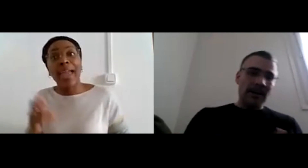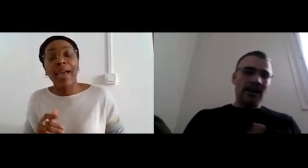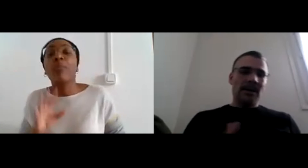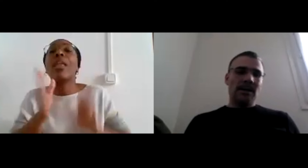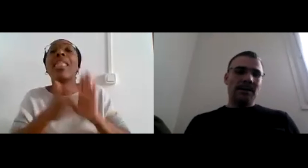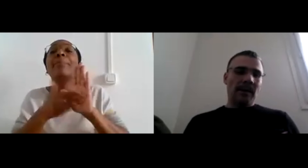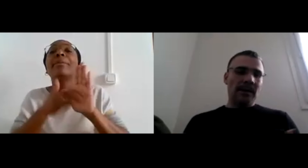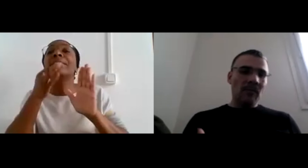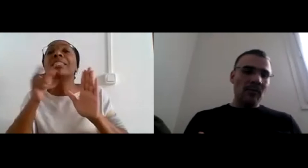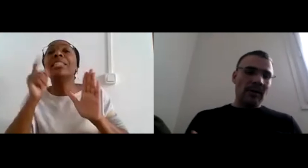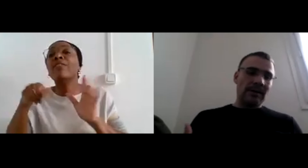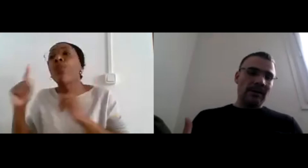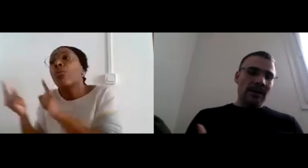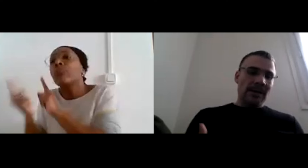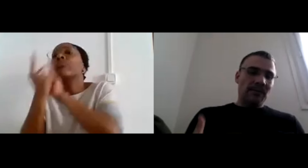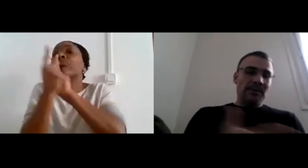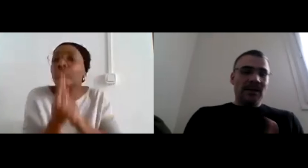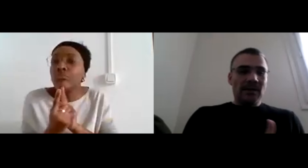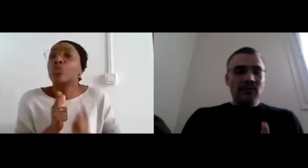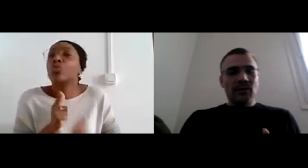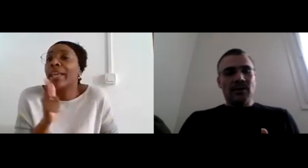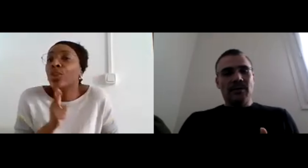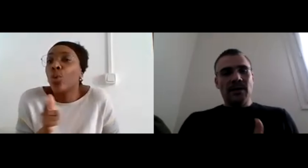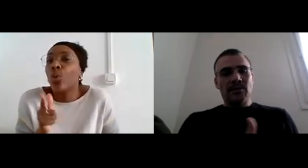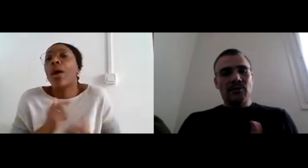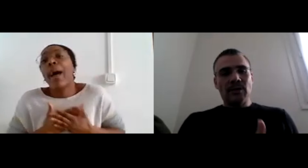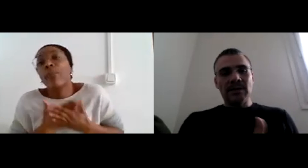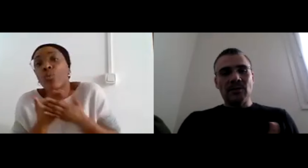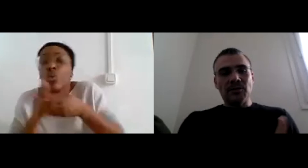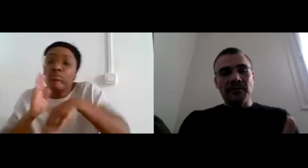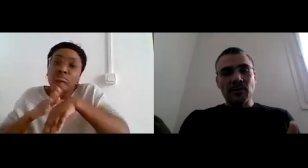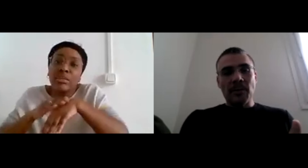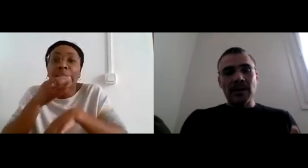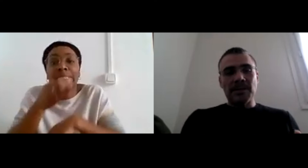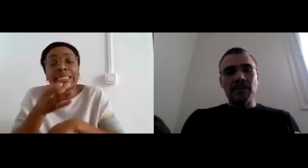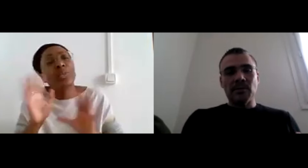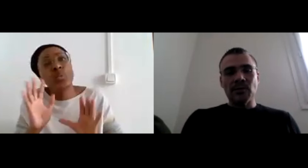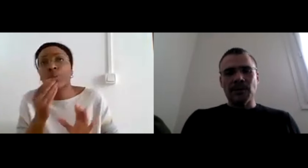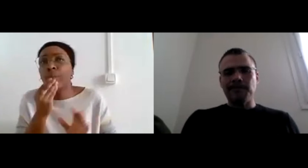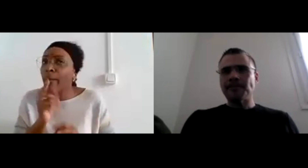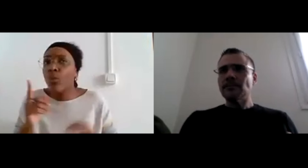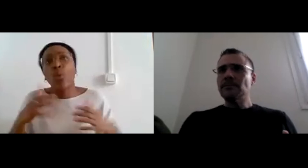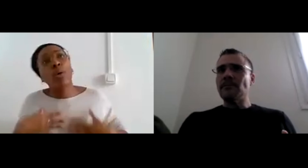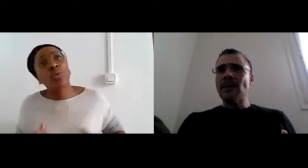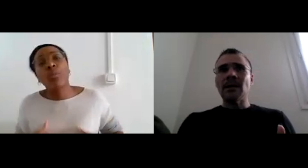part, être plein d'amour, et puis lui dire, écoute, voilà, ce que tu as dit, ce que tu fais en ce moment là, c'est pas une bonne chose.